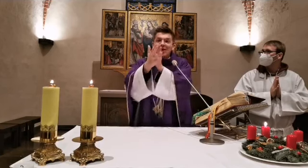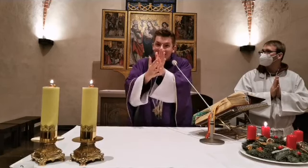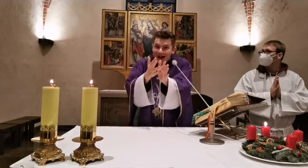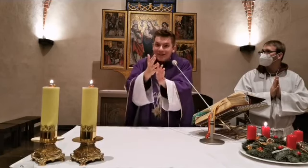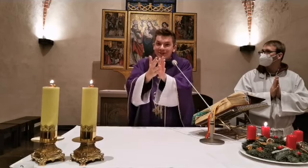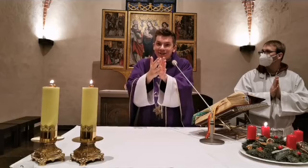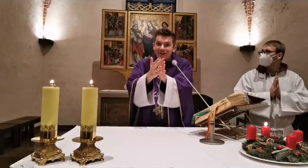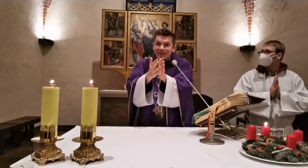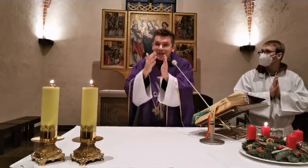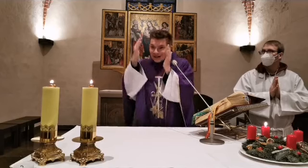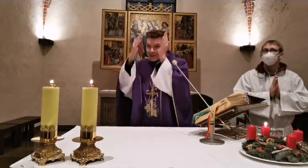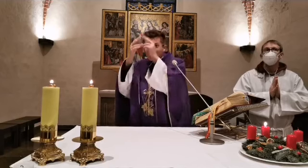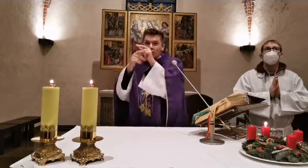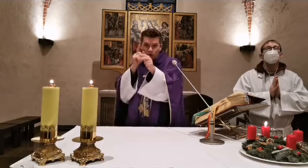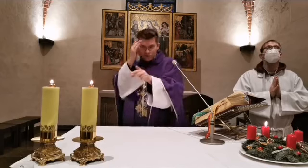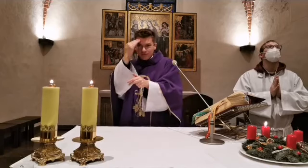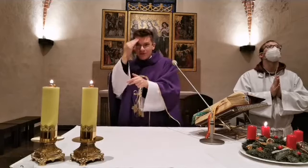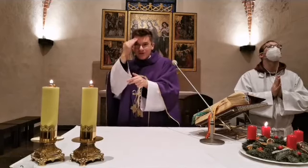uczył migać.